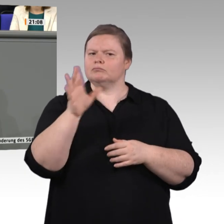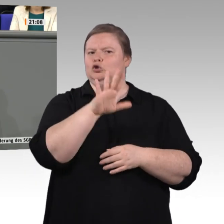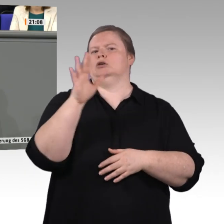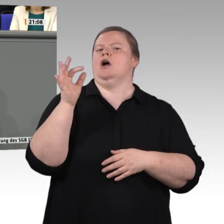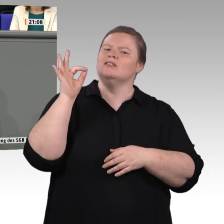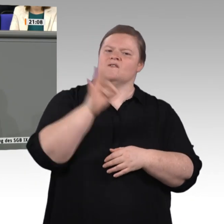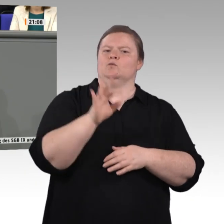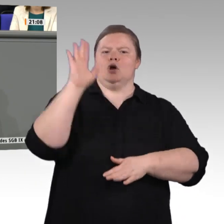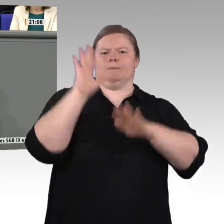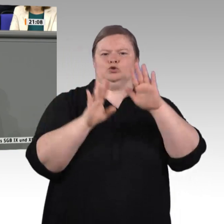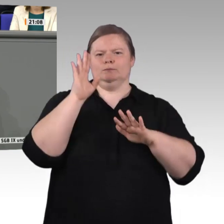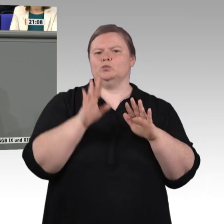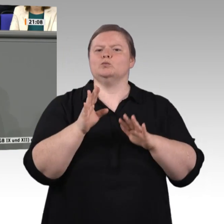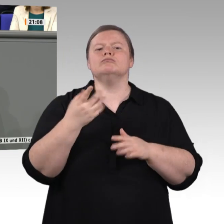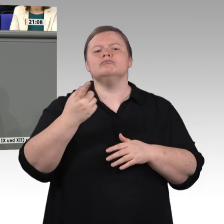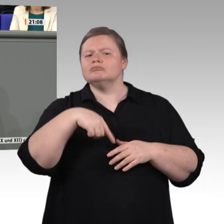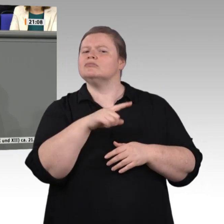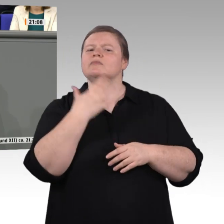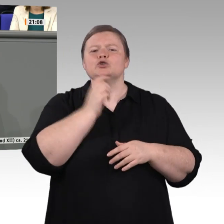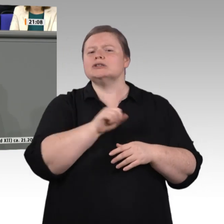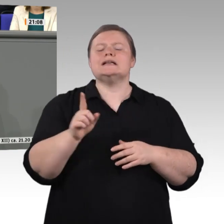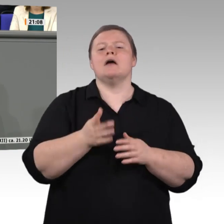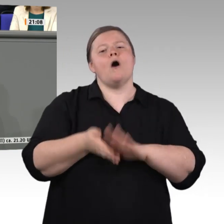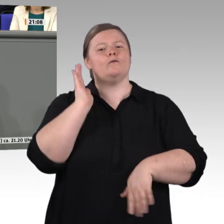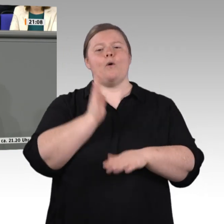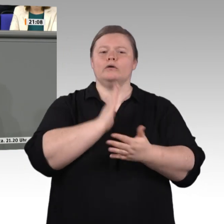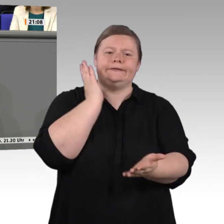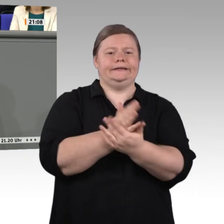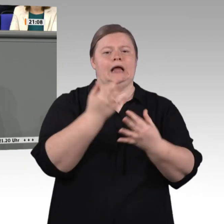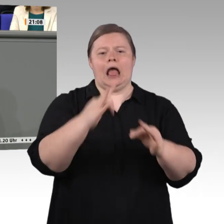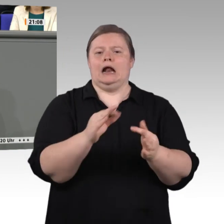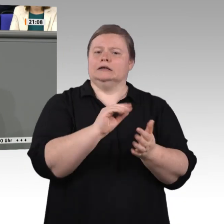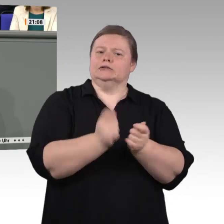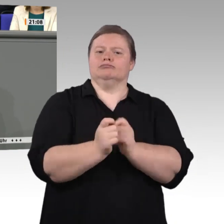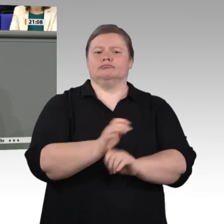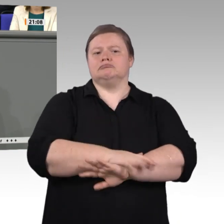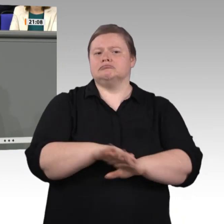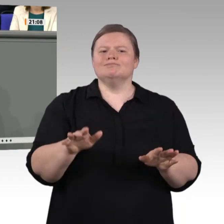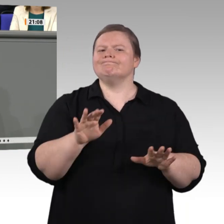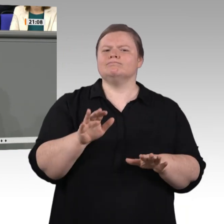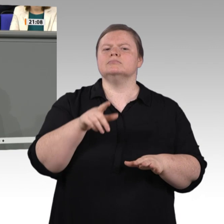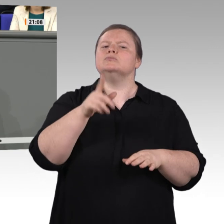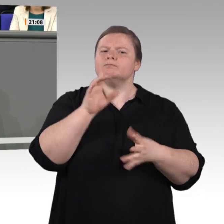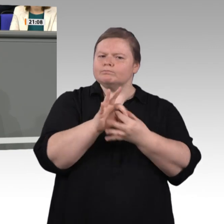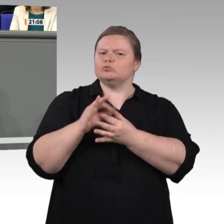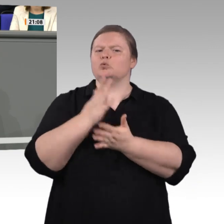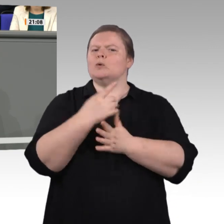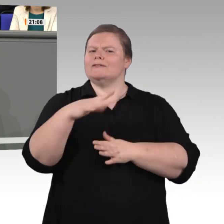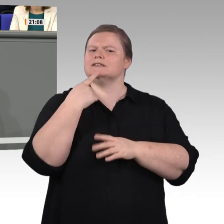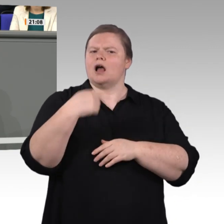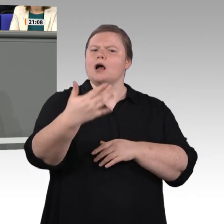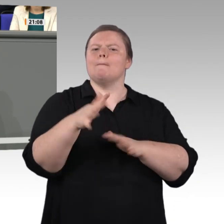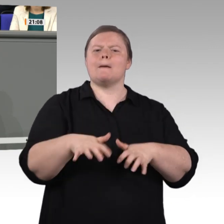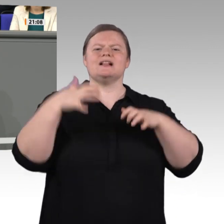Beeinträchtigung. Ich möchte hier insbesondere schon mal das Budget für Ausbildung ankündigen und insbesondere auch die Entlastung von